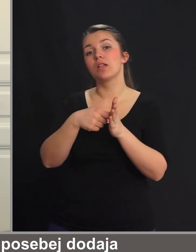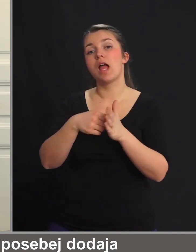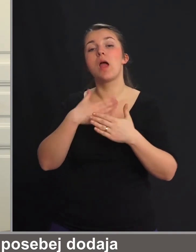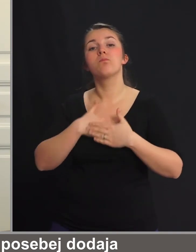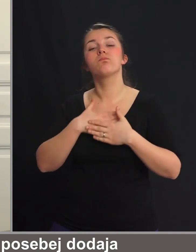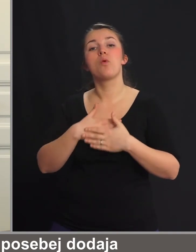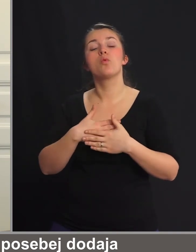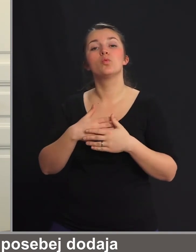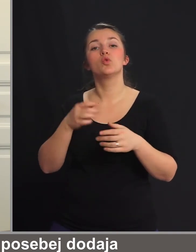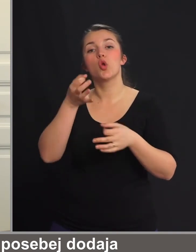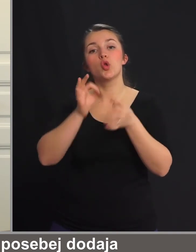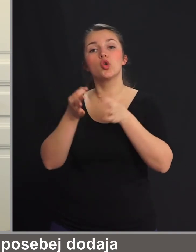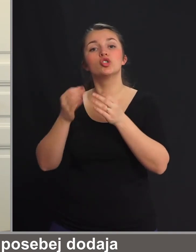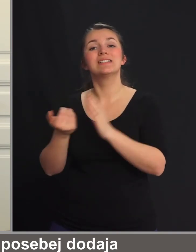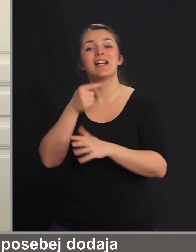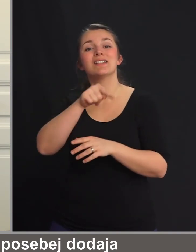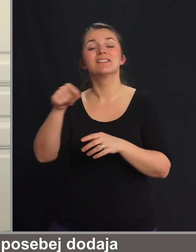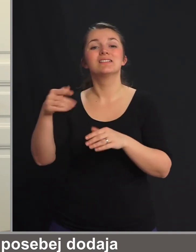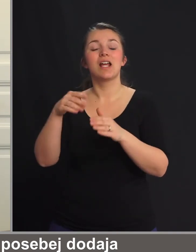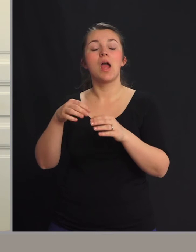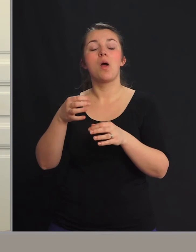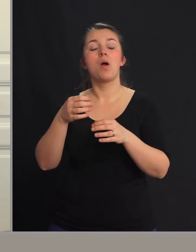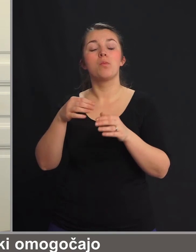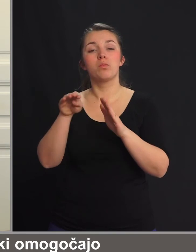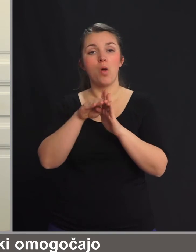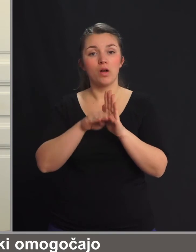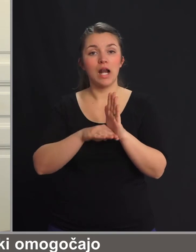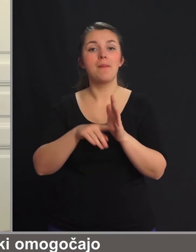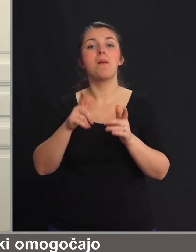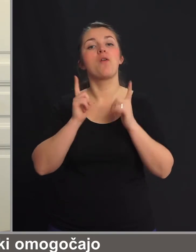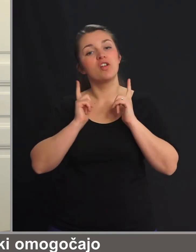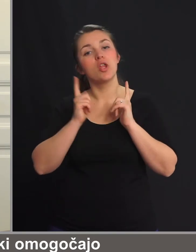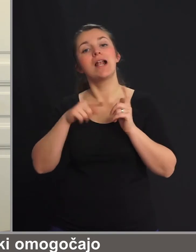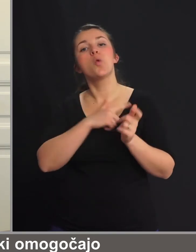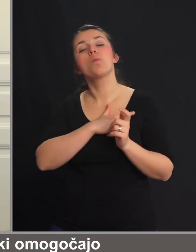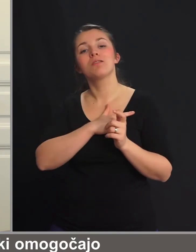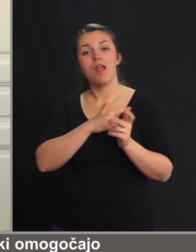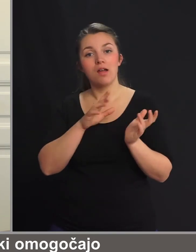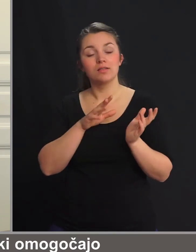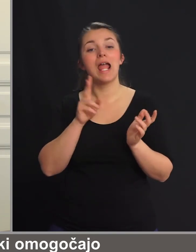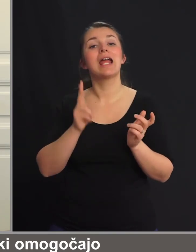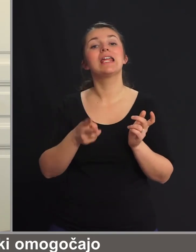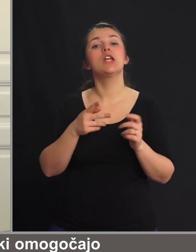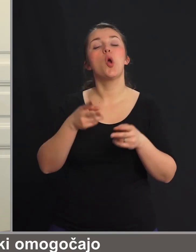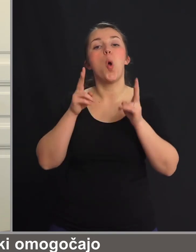posebej dodaja bonus točke za tiste programe, profesionalne in ljubiteljske,